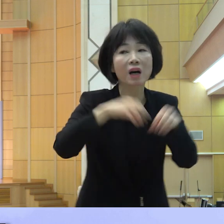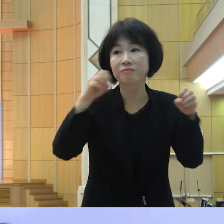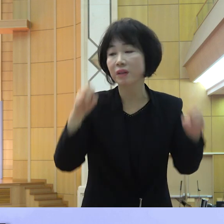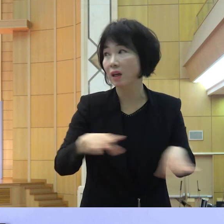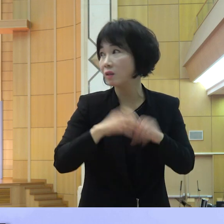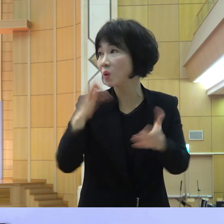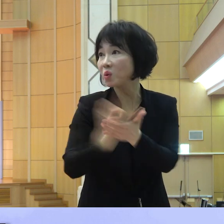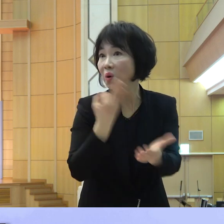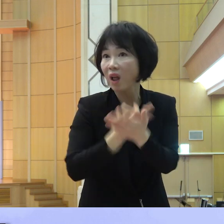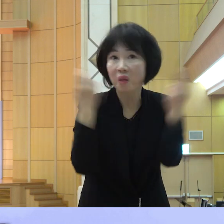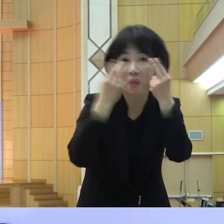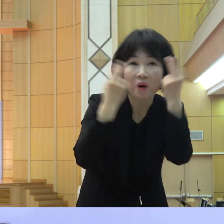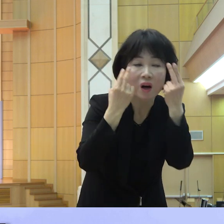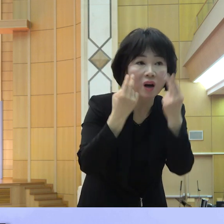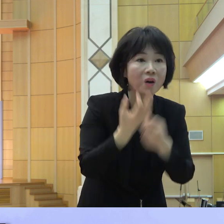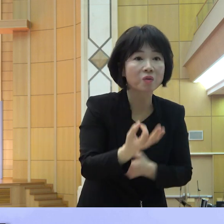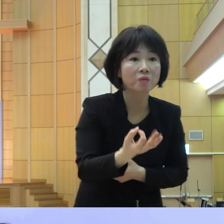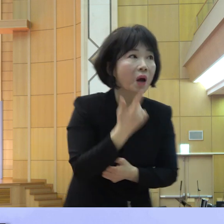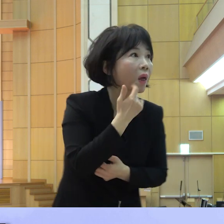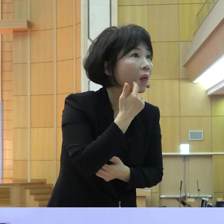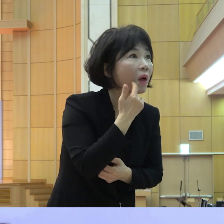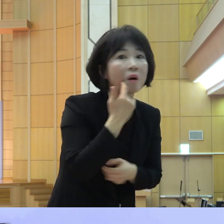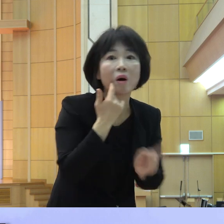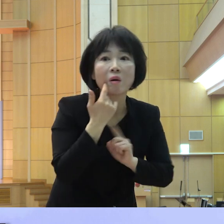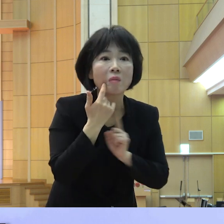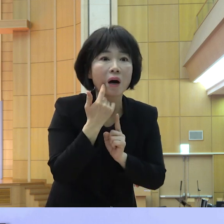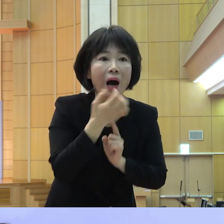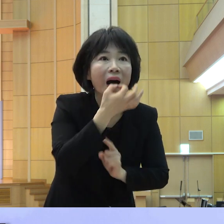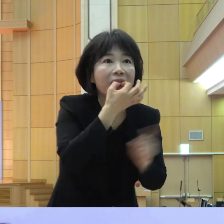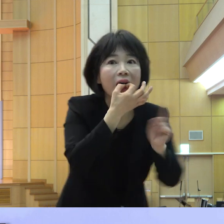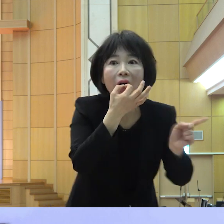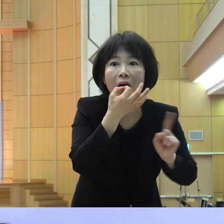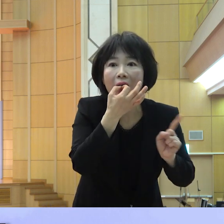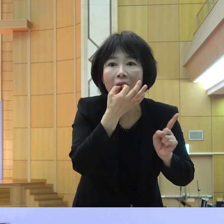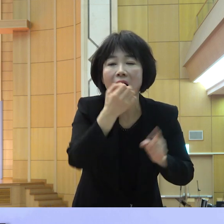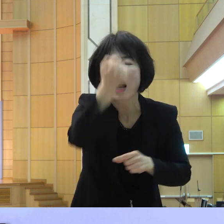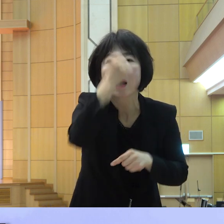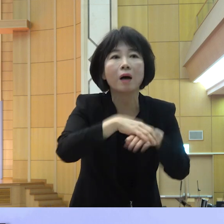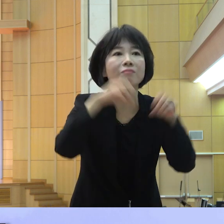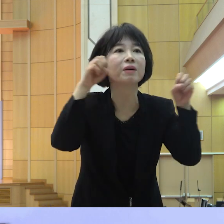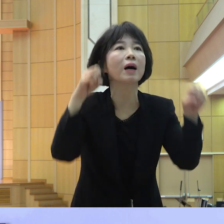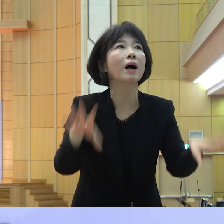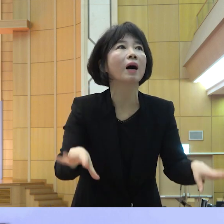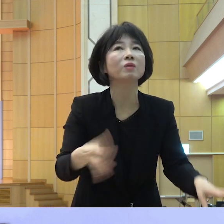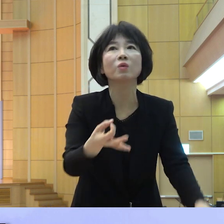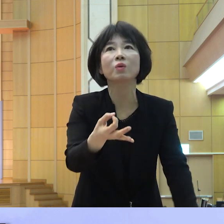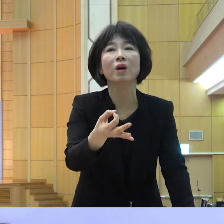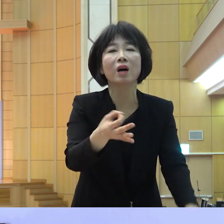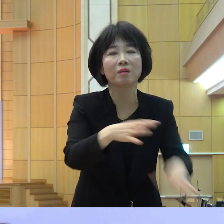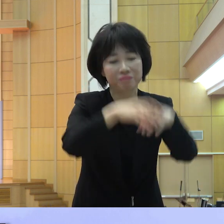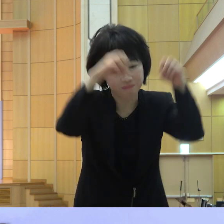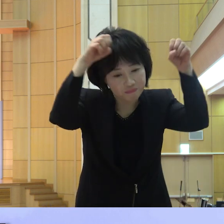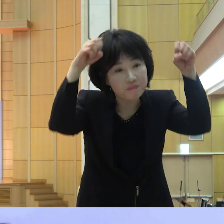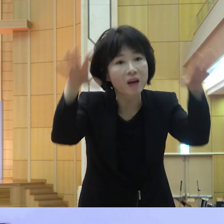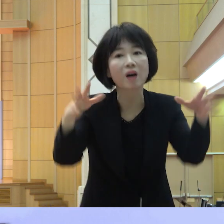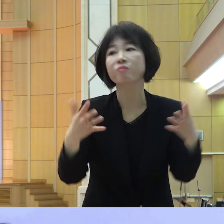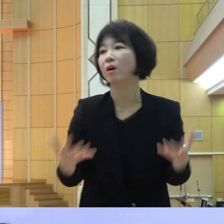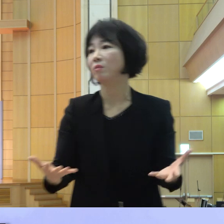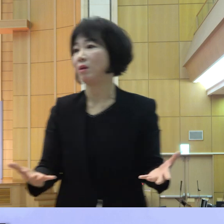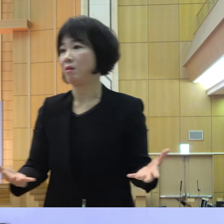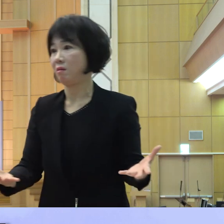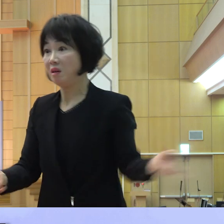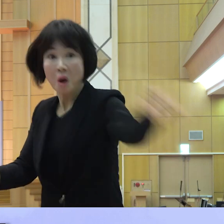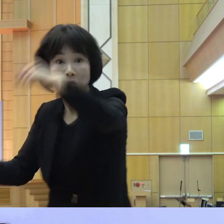헛되도다. 해 아래 것을 위해서 수고한 다 헛되도다. 결과적으로는 부자로 살든 가난하게 살든 성공했든